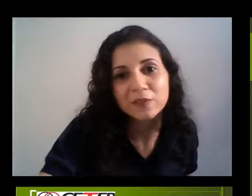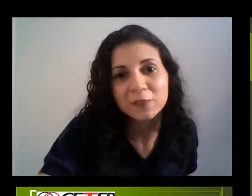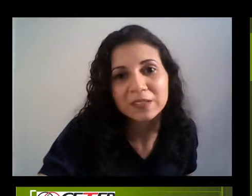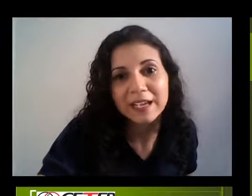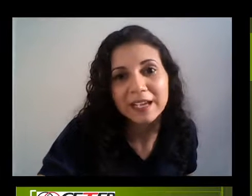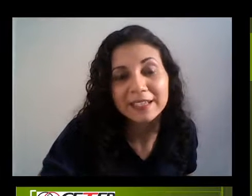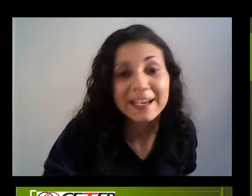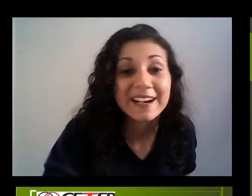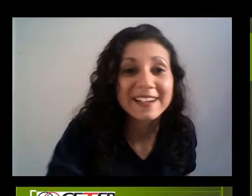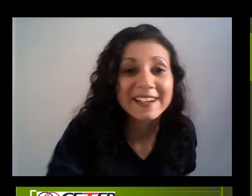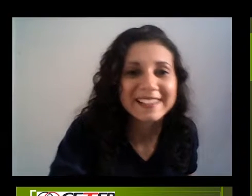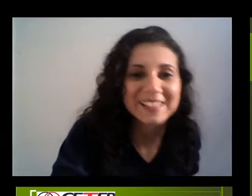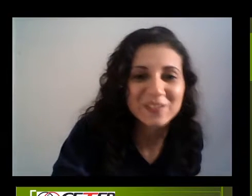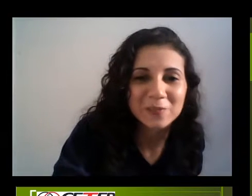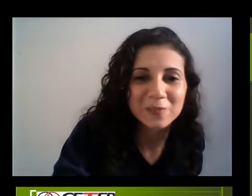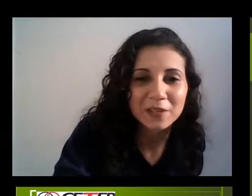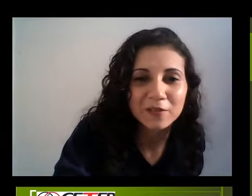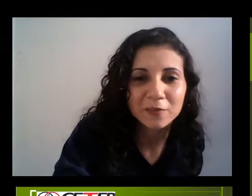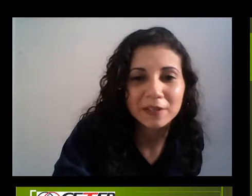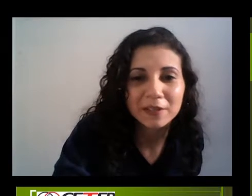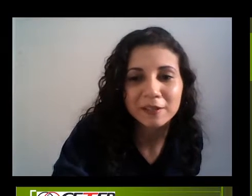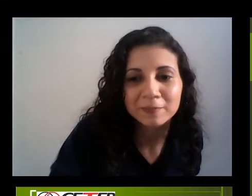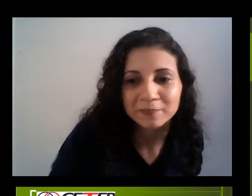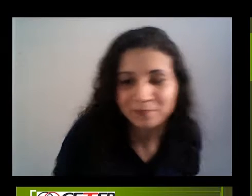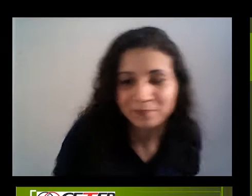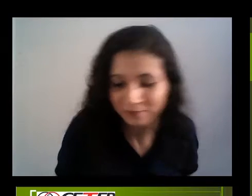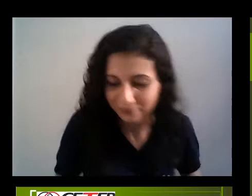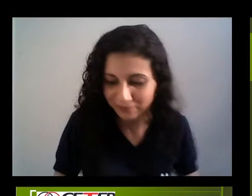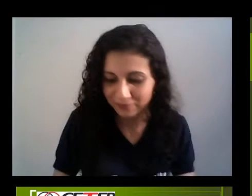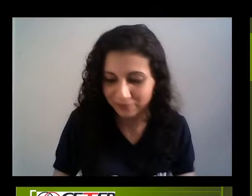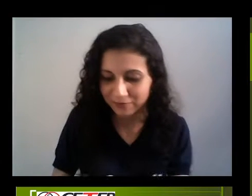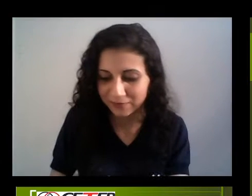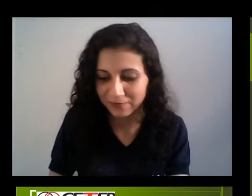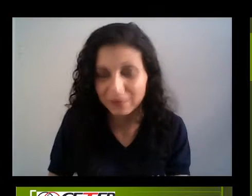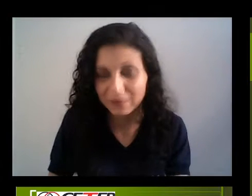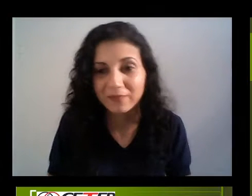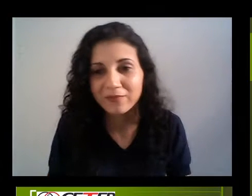Então vamos lá aqui. Vamos lá.